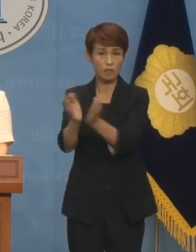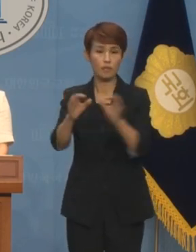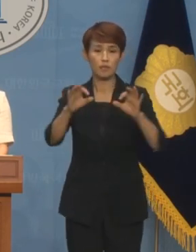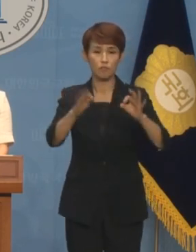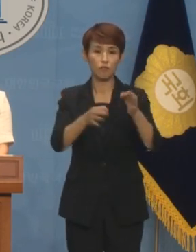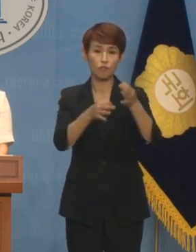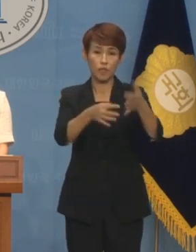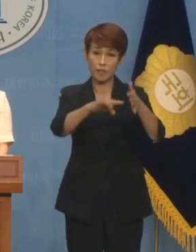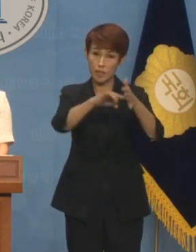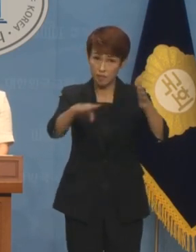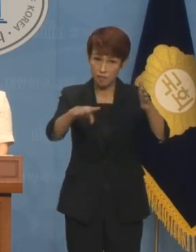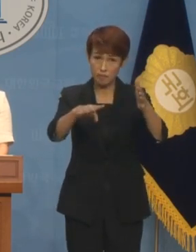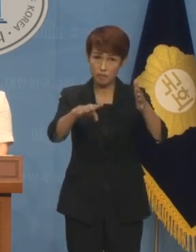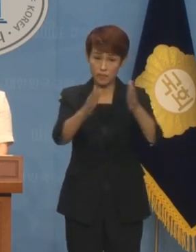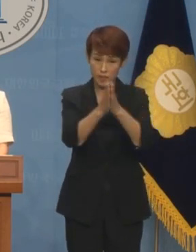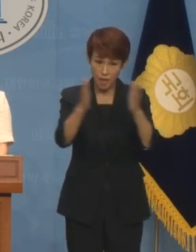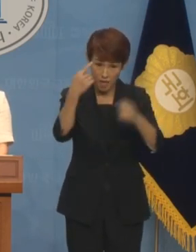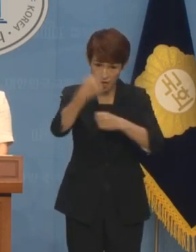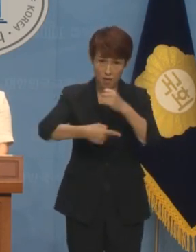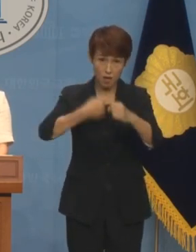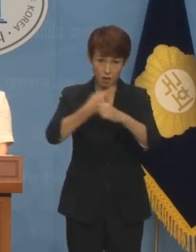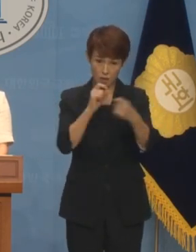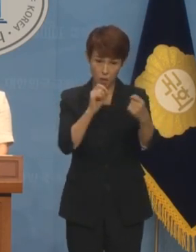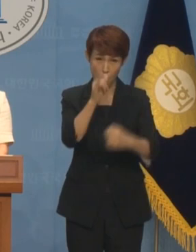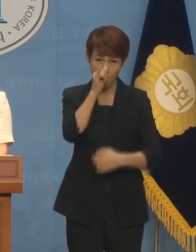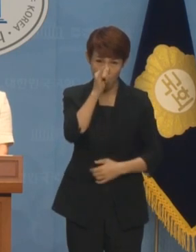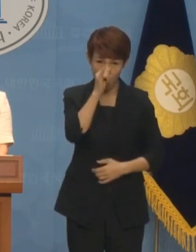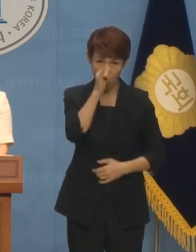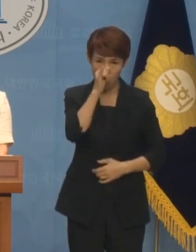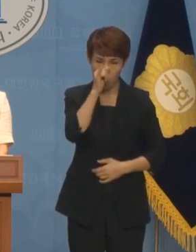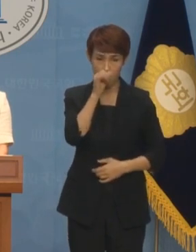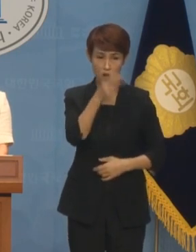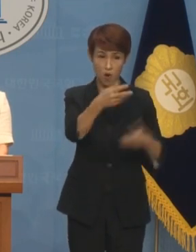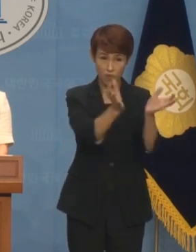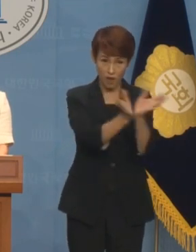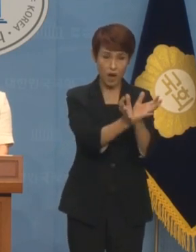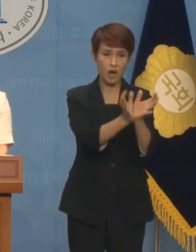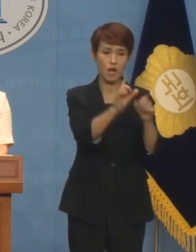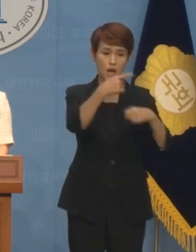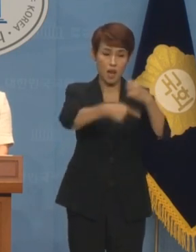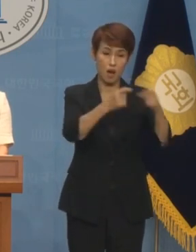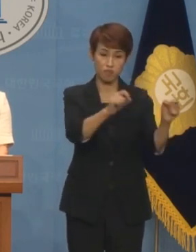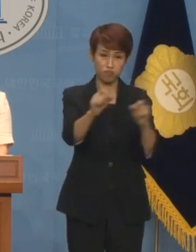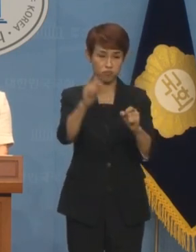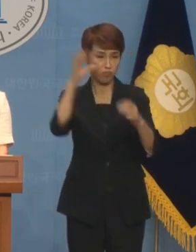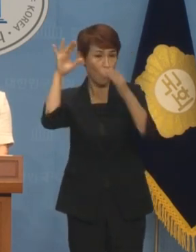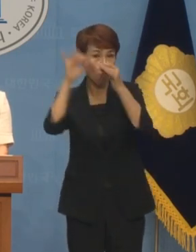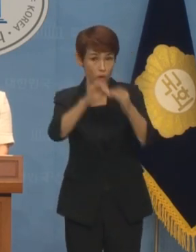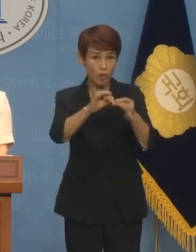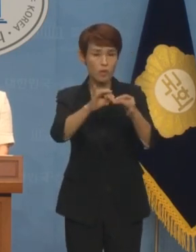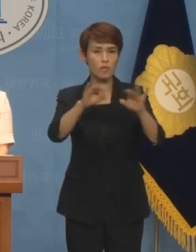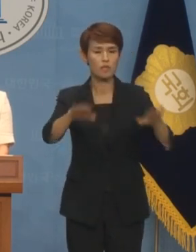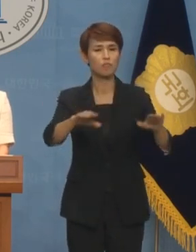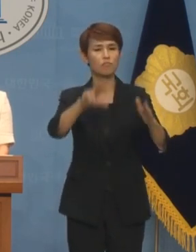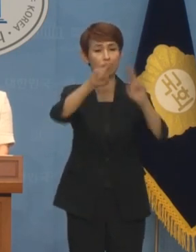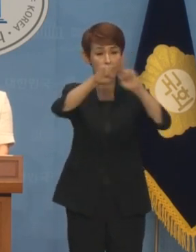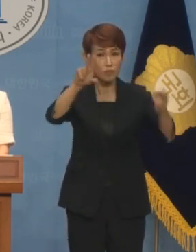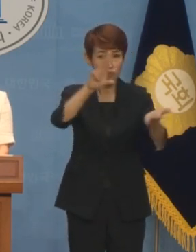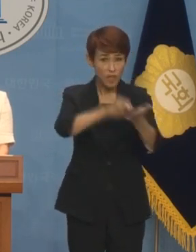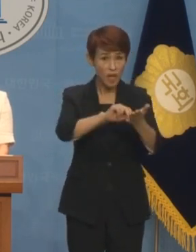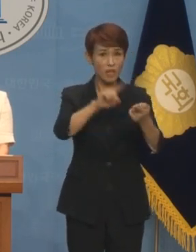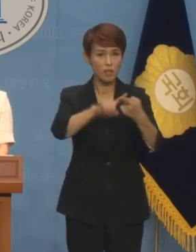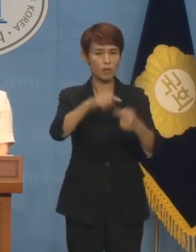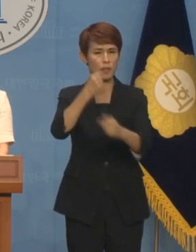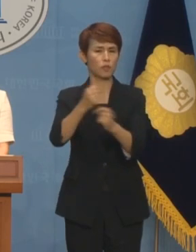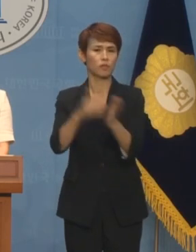금융투자소득세 시행 1년을 앞두고 현 정부 여당의 1년 유예 방침에 동의함으로써 현재의 폐지 논란을